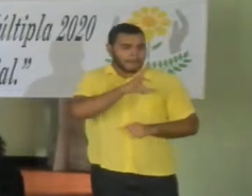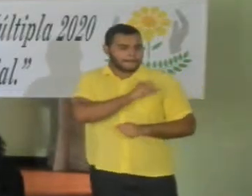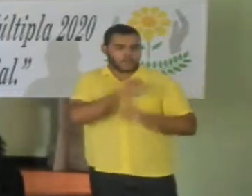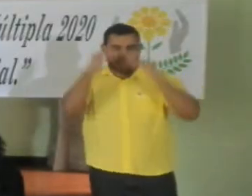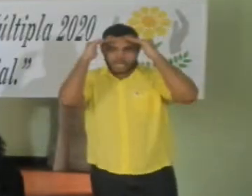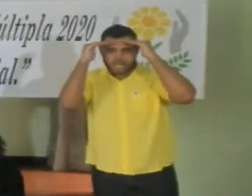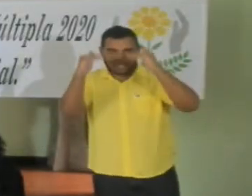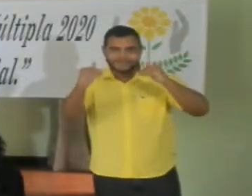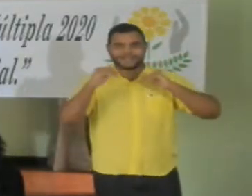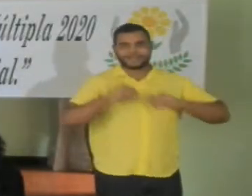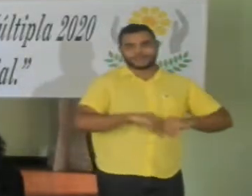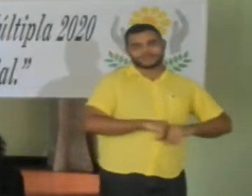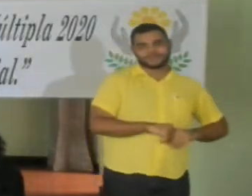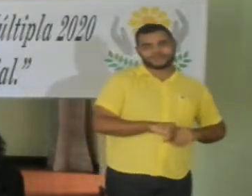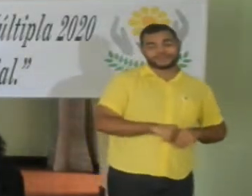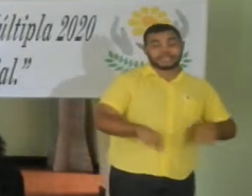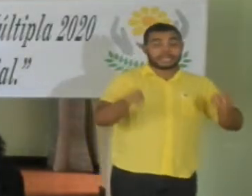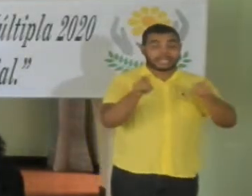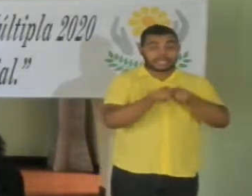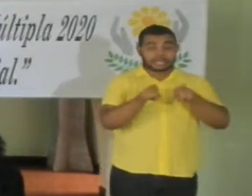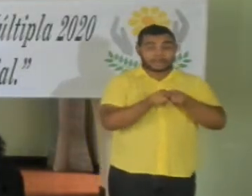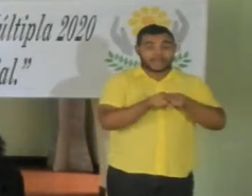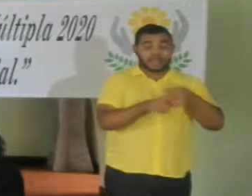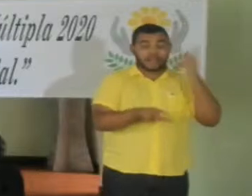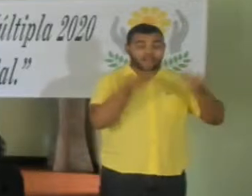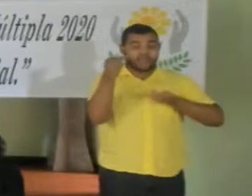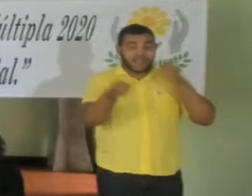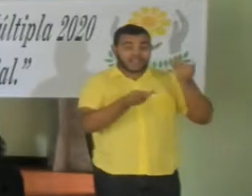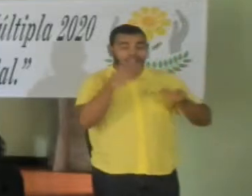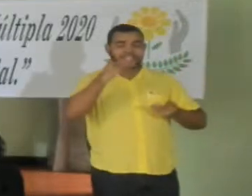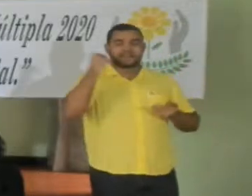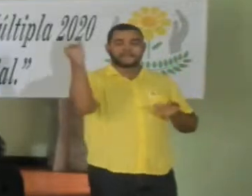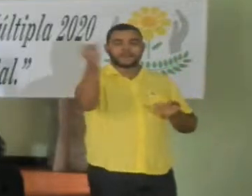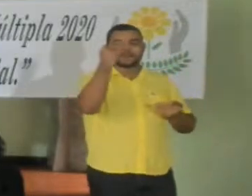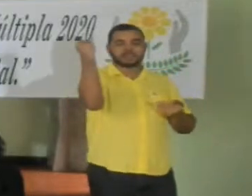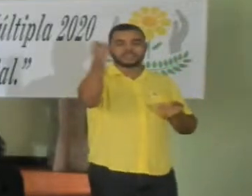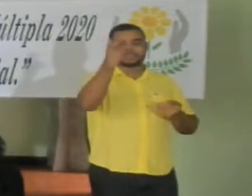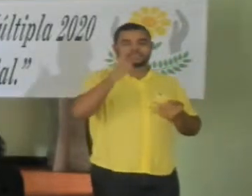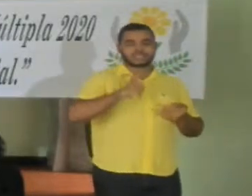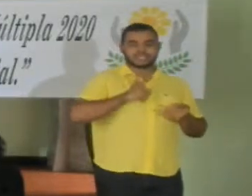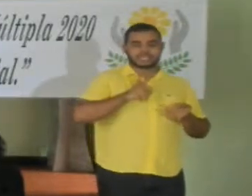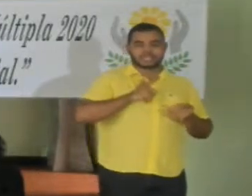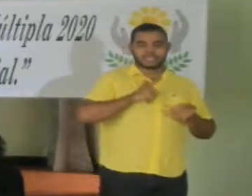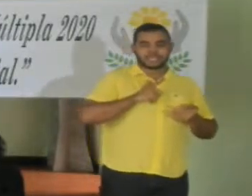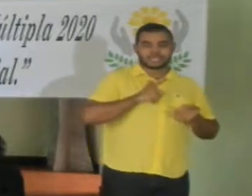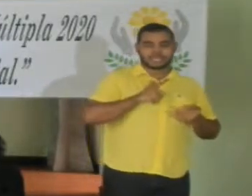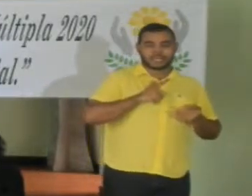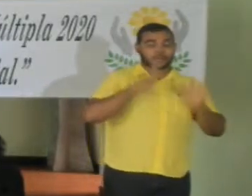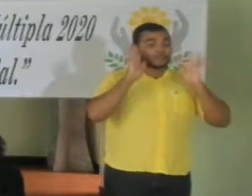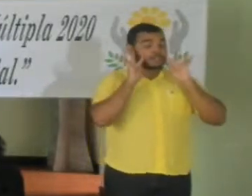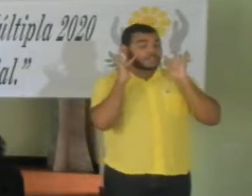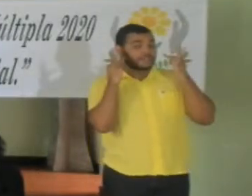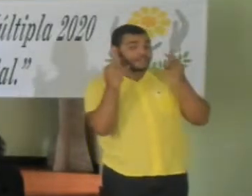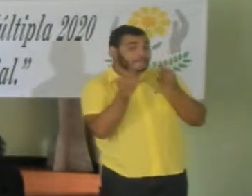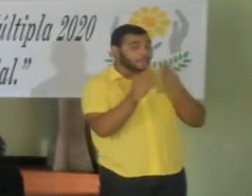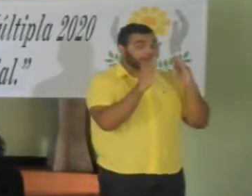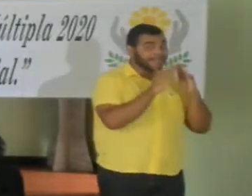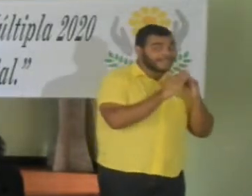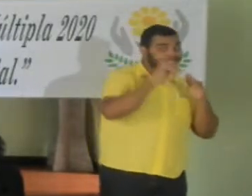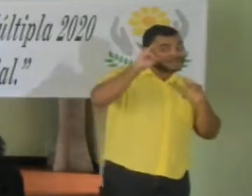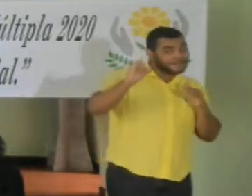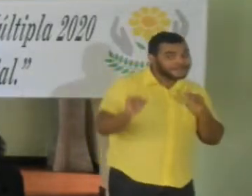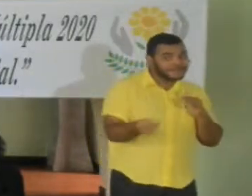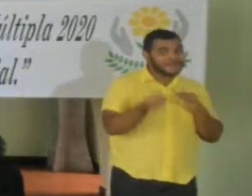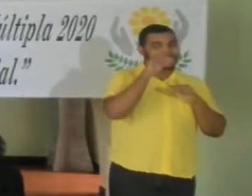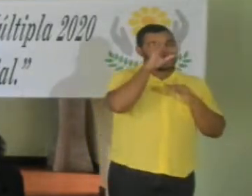respeitamos. E também fará importância esse momento que temos ao lado da nossa família, em casa,